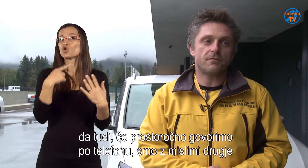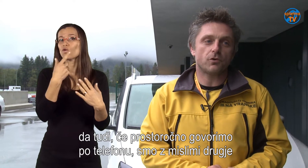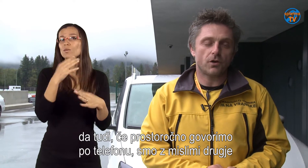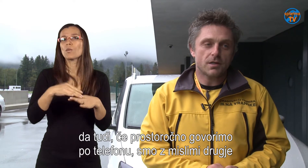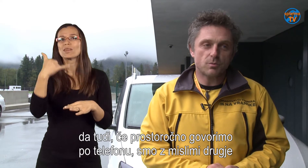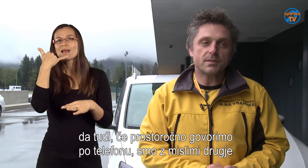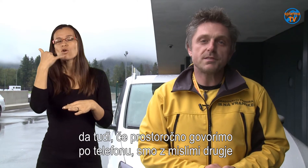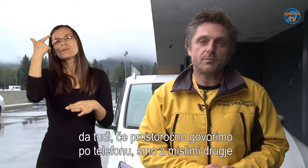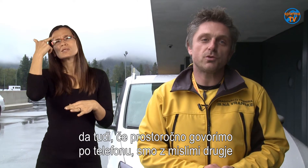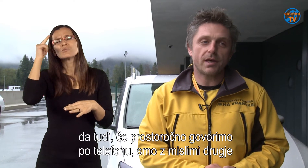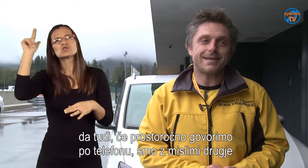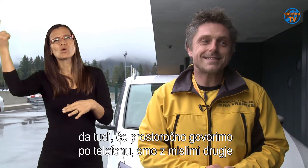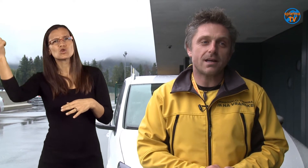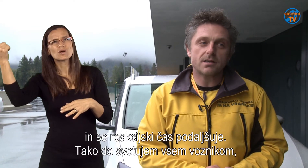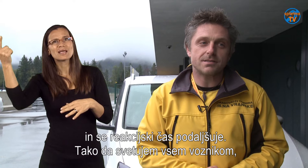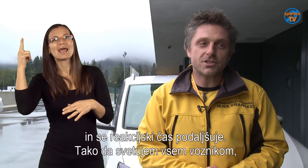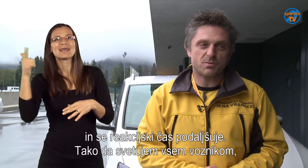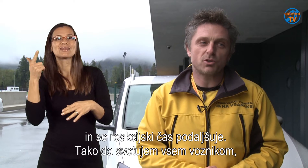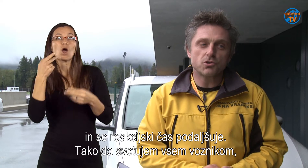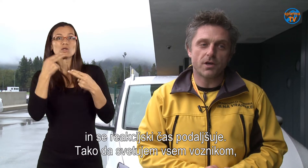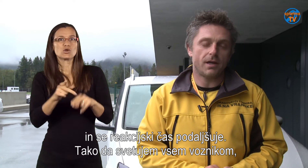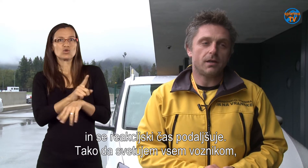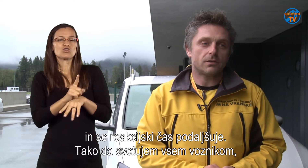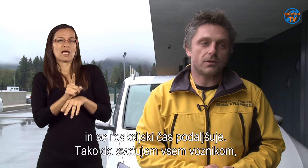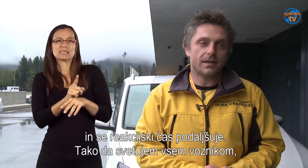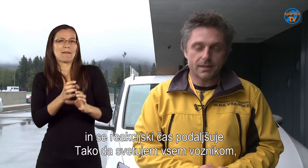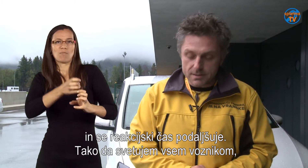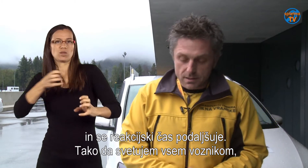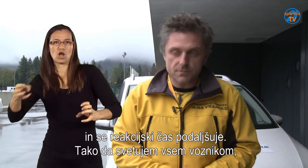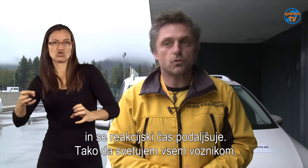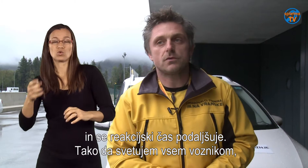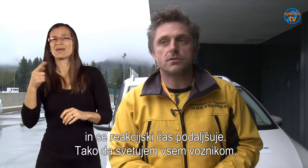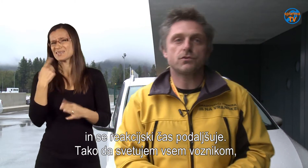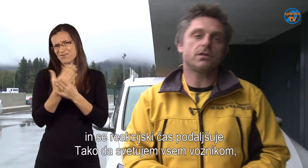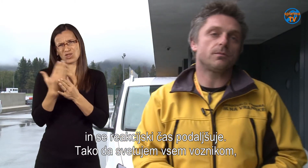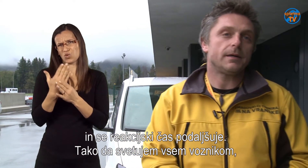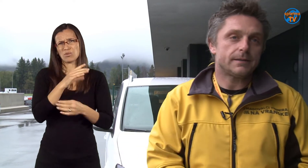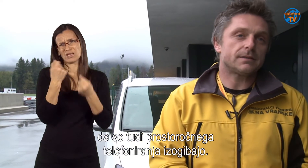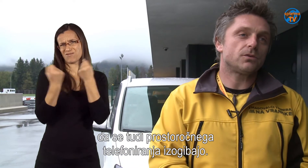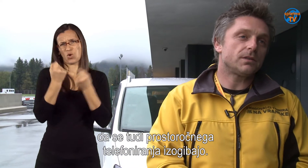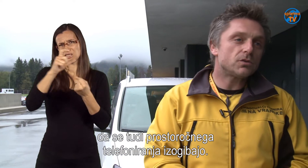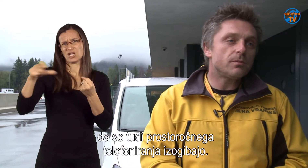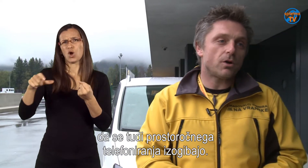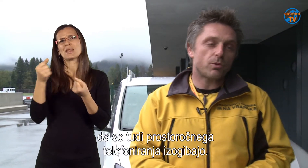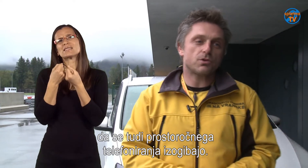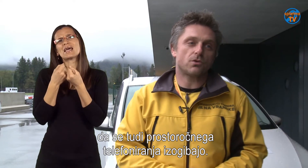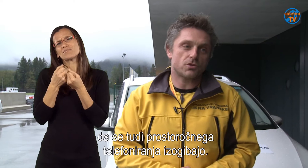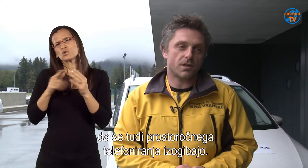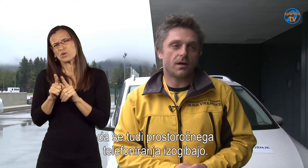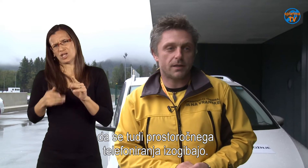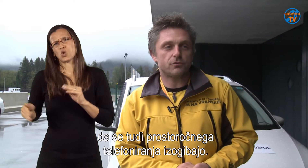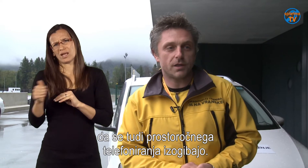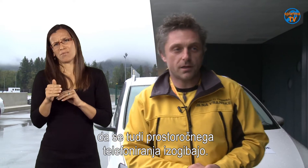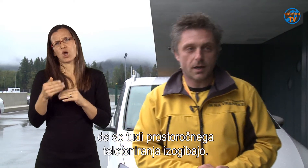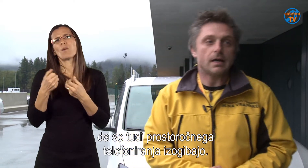po telefonu, smo mi z mislimi drugje in se reakcijski čas podaljšuje. Tako da jaz svetujem vsem voznikom, da se tudi izogibajo